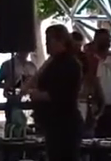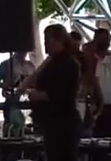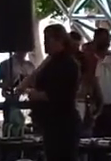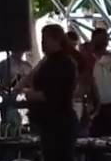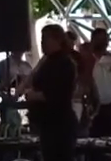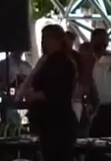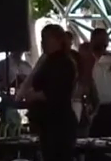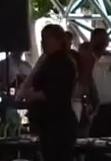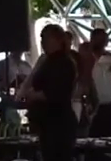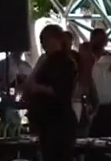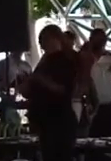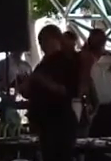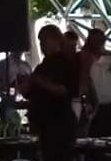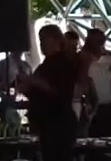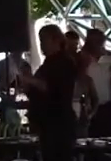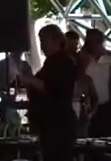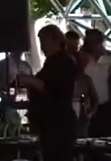Tomen asiento.